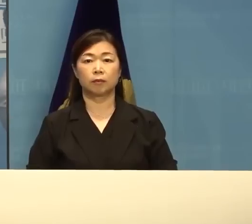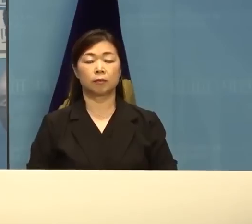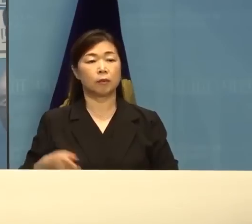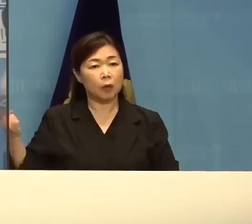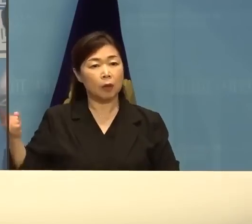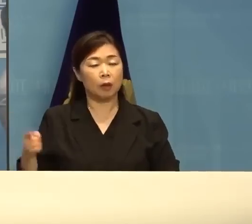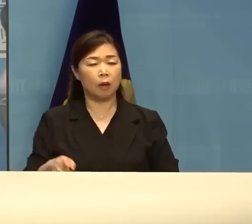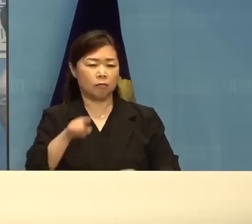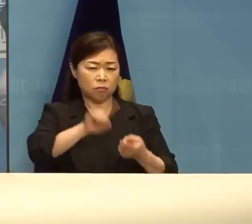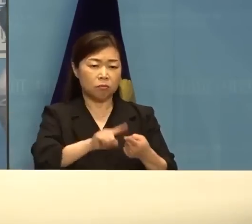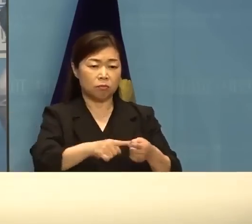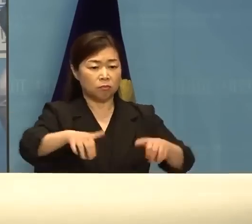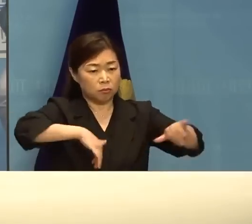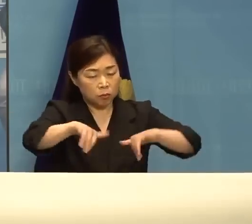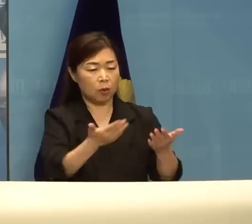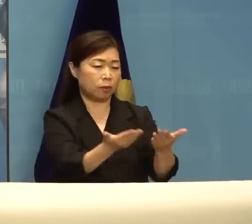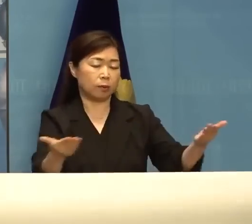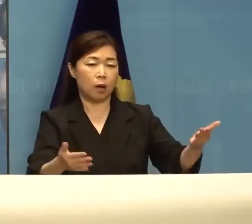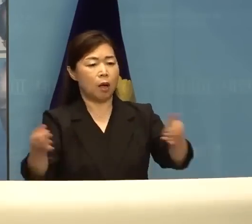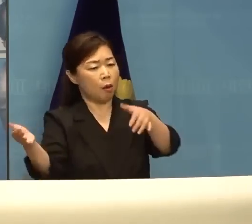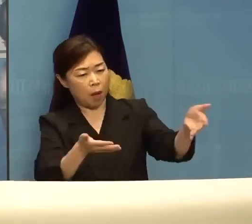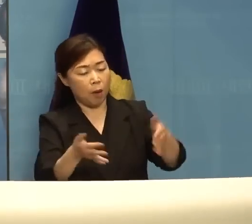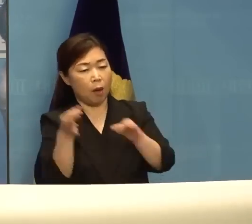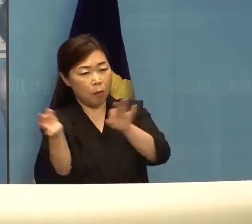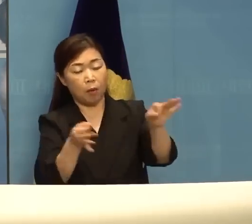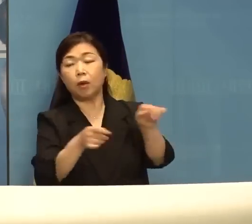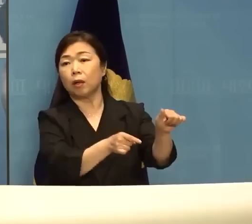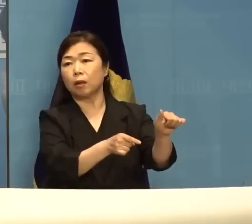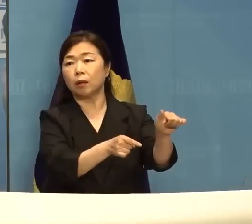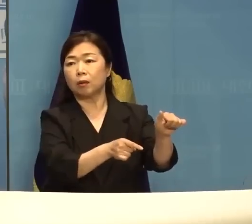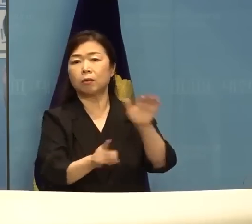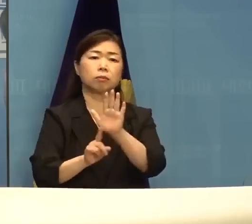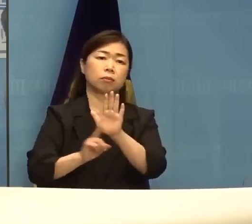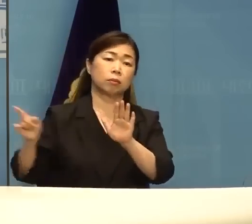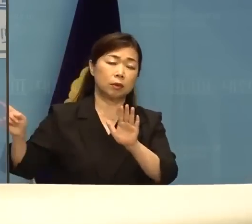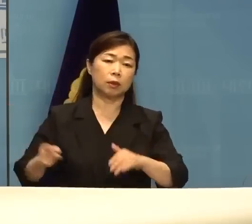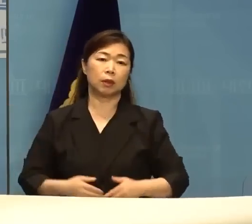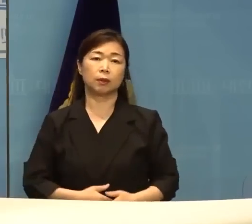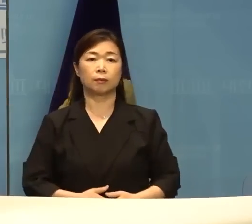이런 것들이 버젓이 진열하고 보란 듯이 사람들 앞에서 표현하는 겁니다.